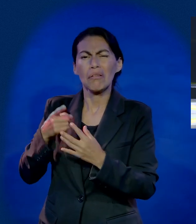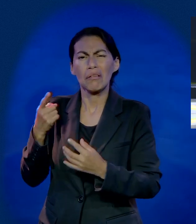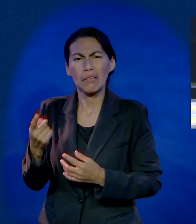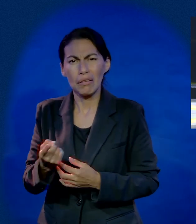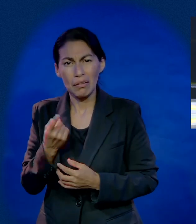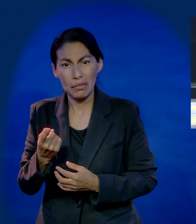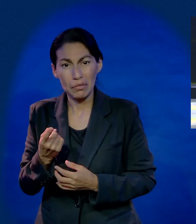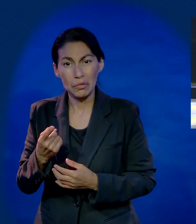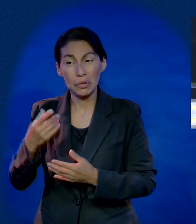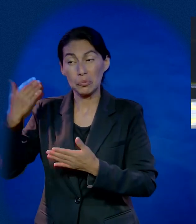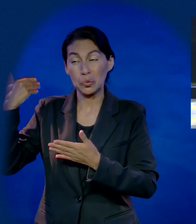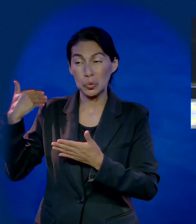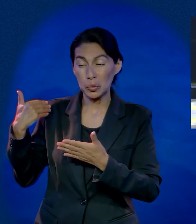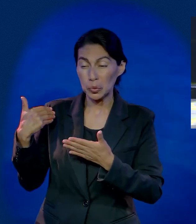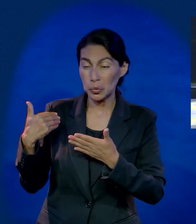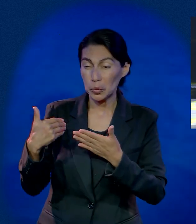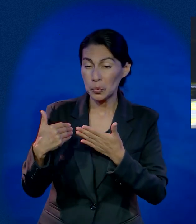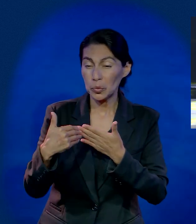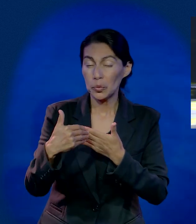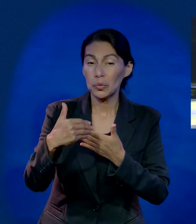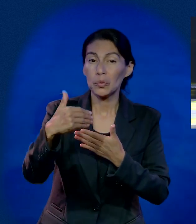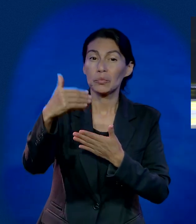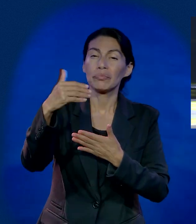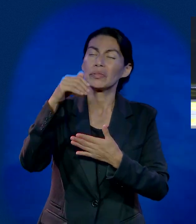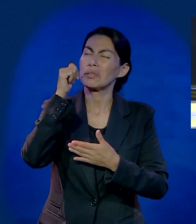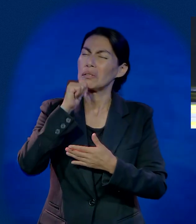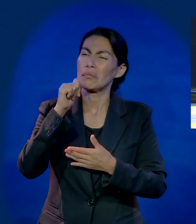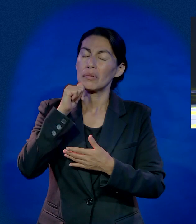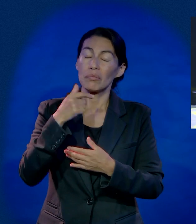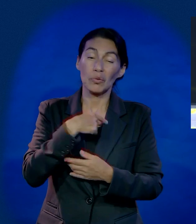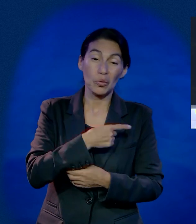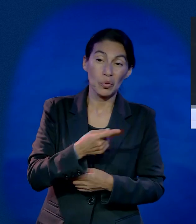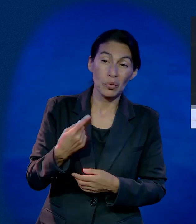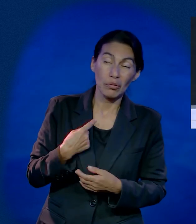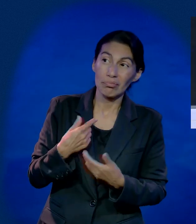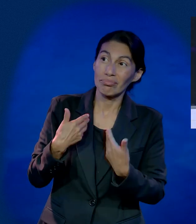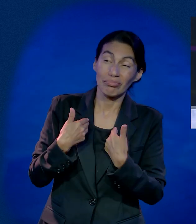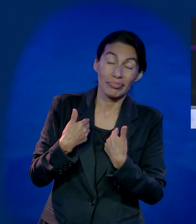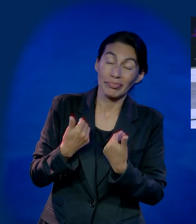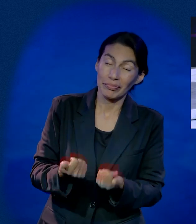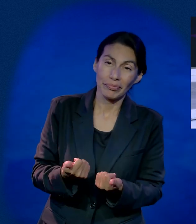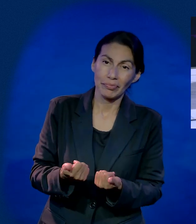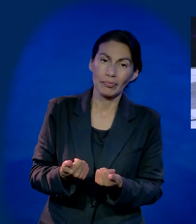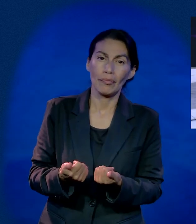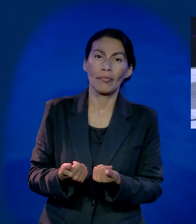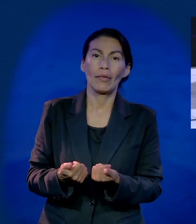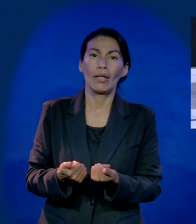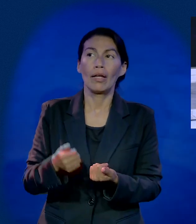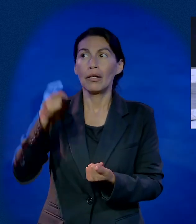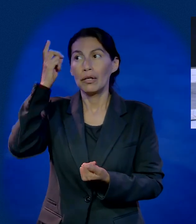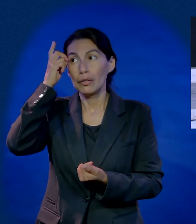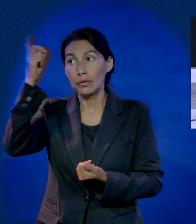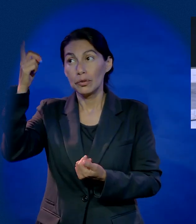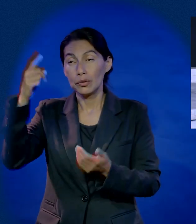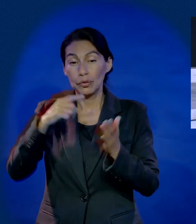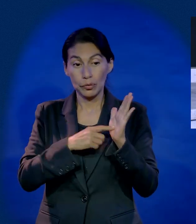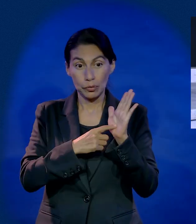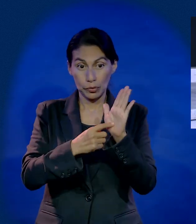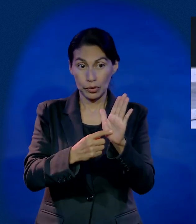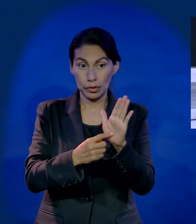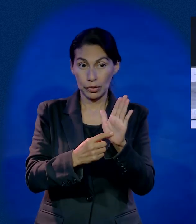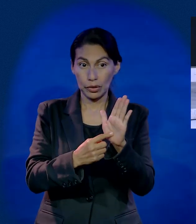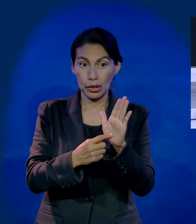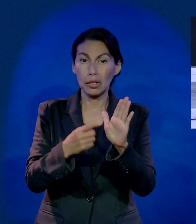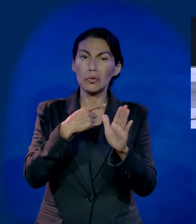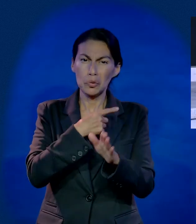son eternos y que han estado desde mucho tiempo y seguirán estando, pero en nuestra capacidad finita, Dios nos lo expresa